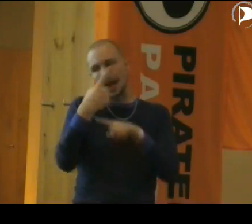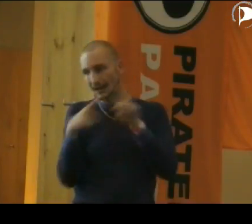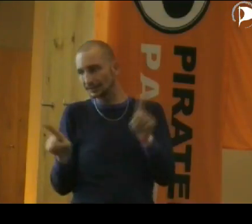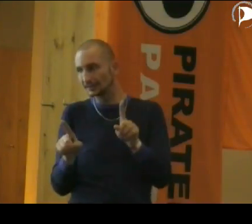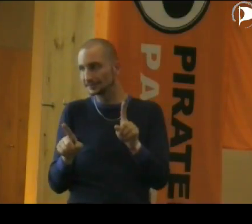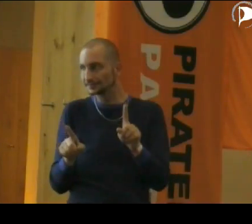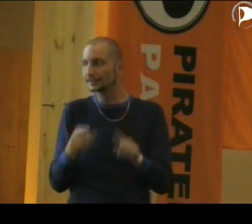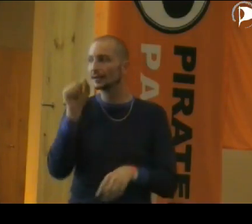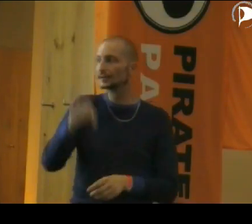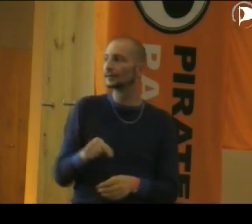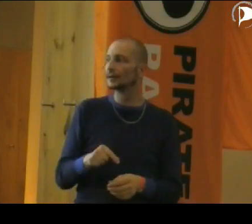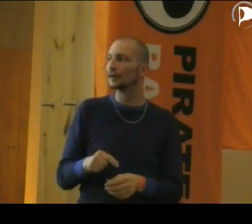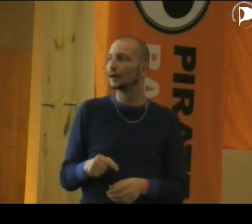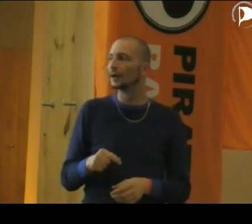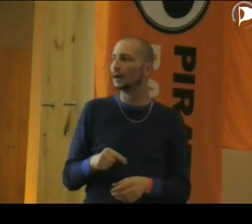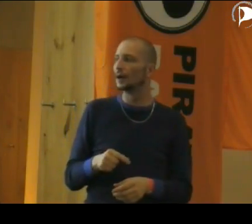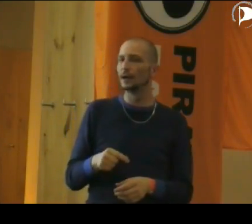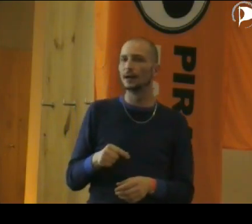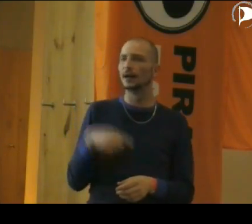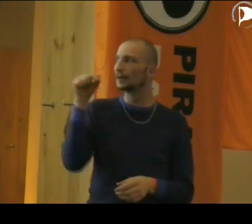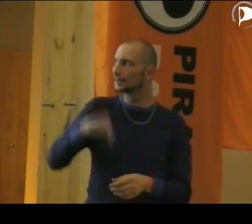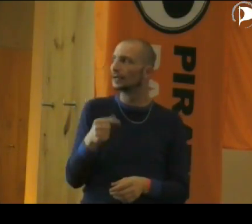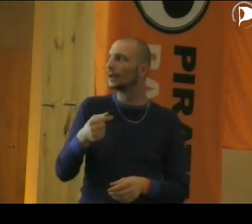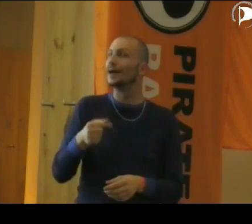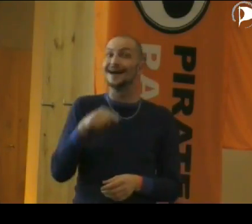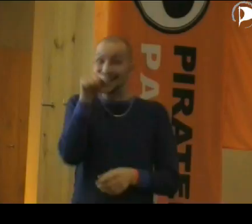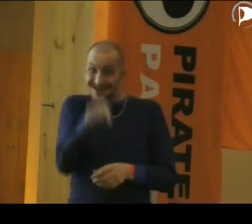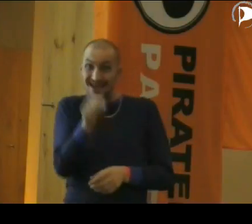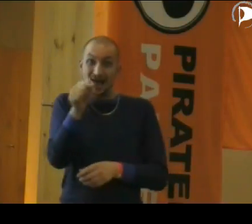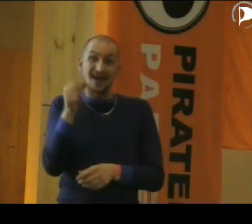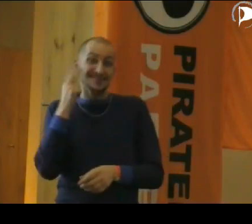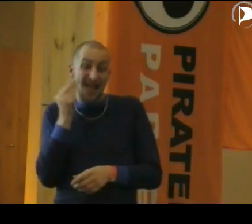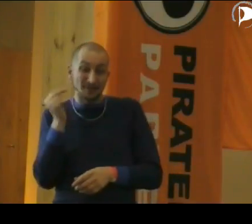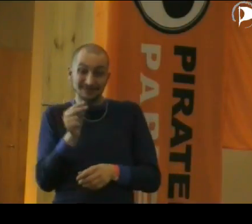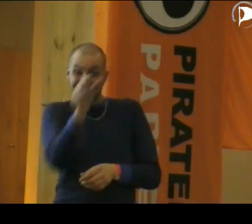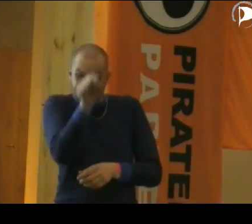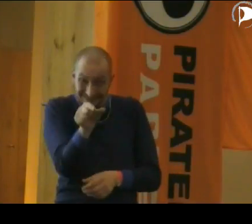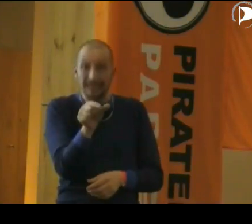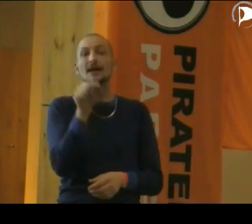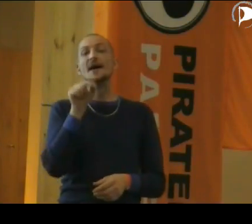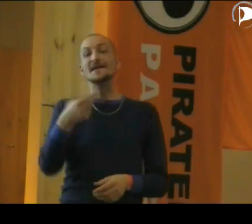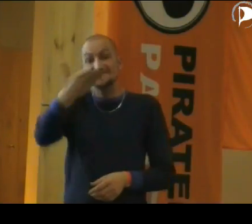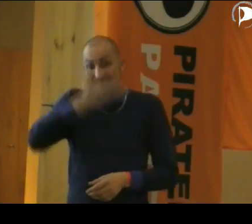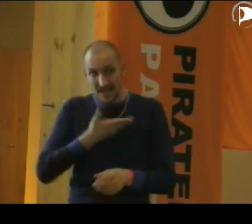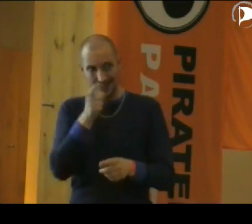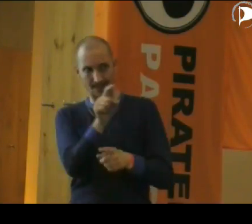als material kenntlich macht sie das bei den will oder nicht will kürzer und gültig fertigt inzwischen